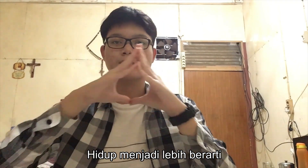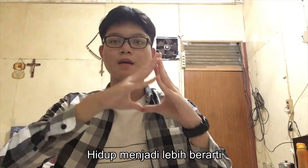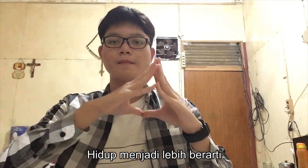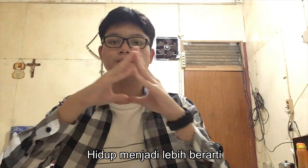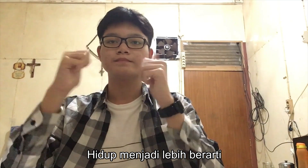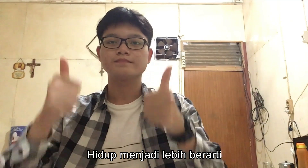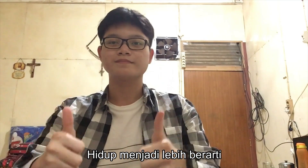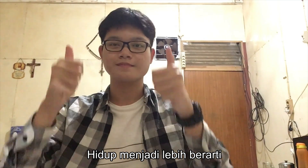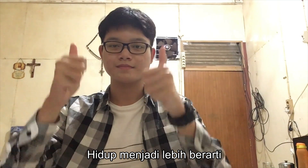义。